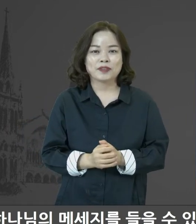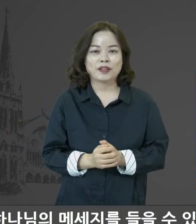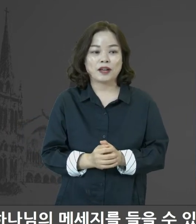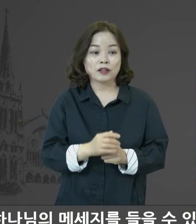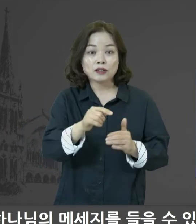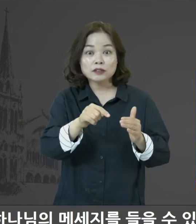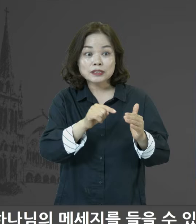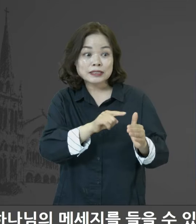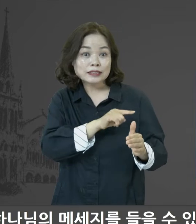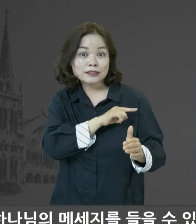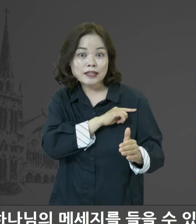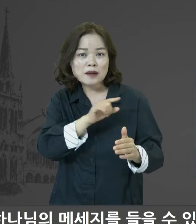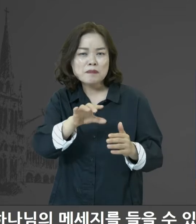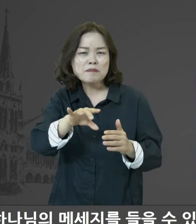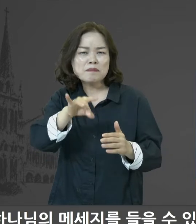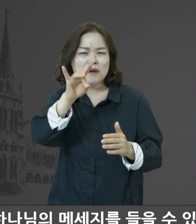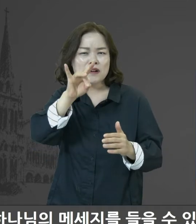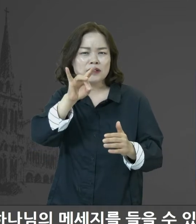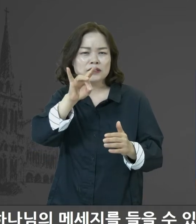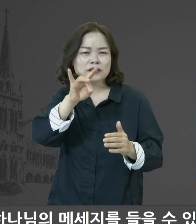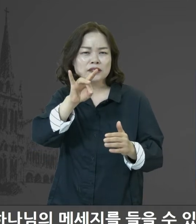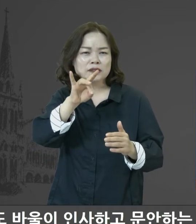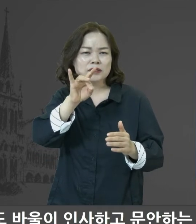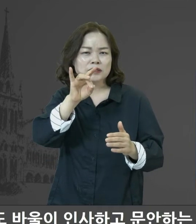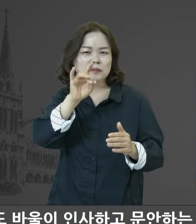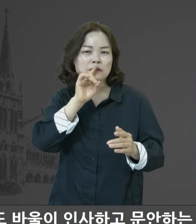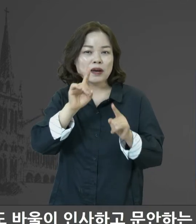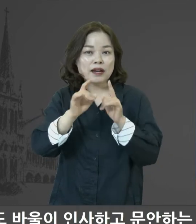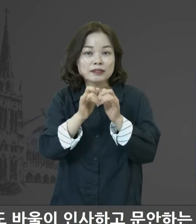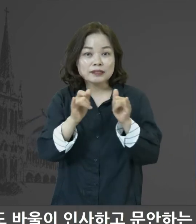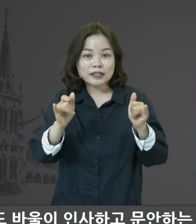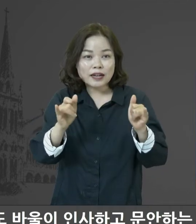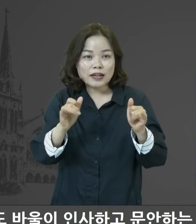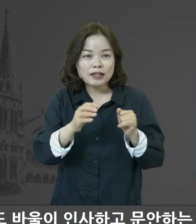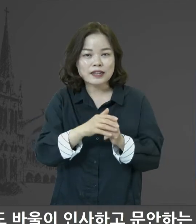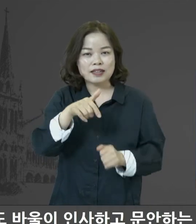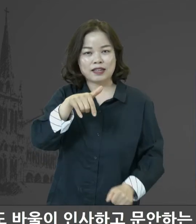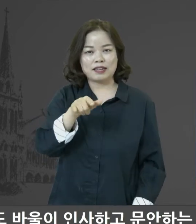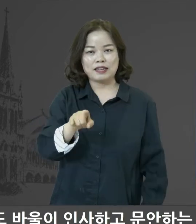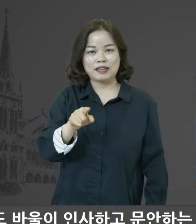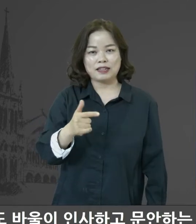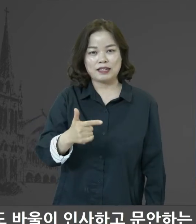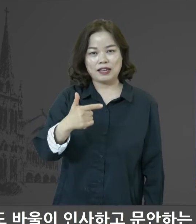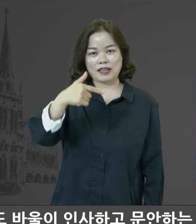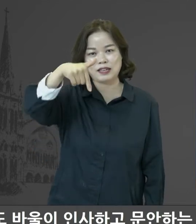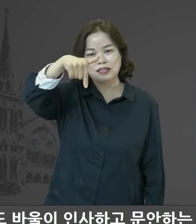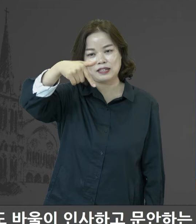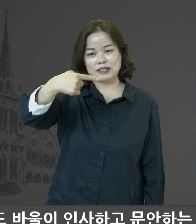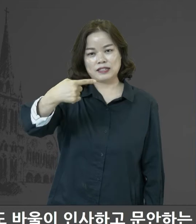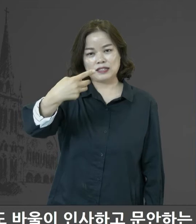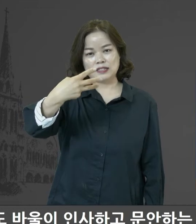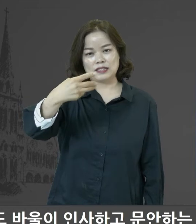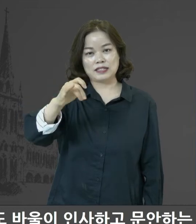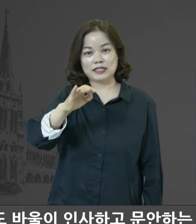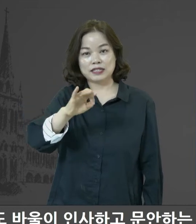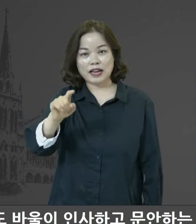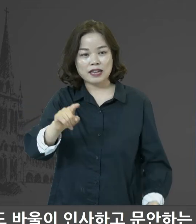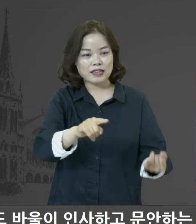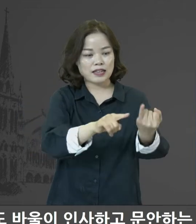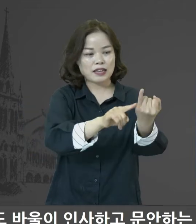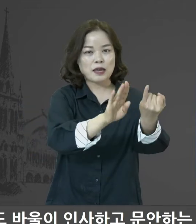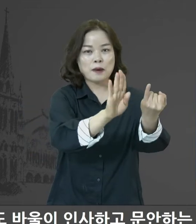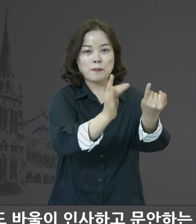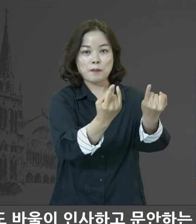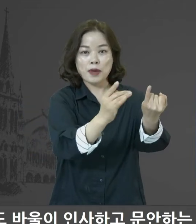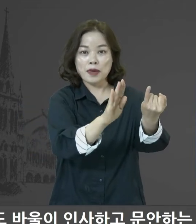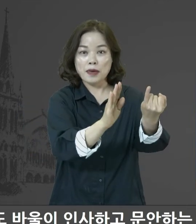그 중에서도 제일 먼저 거명하고 있는 사람이 갱그리아의 베베입니다.